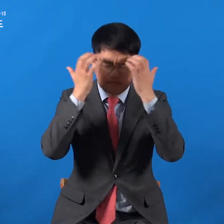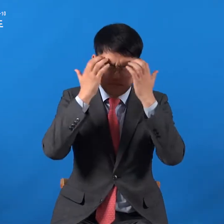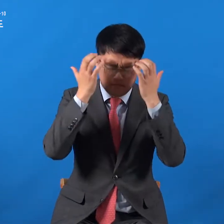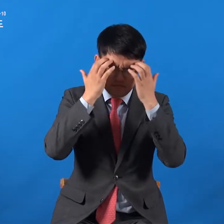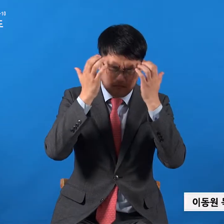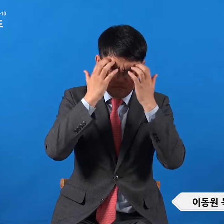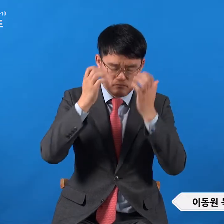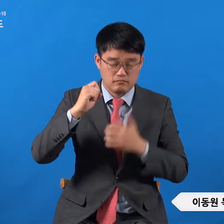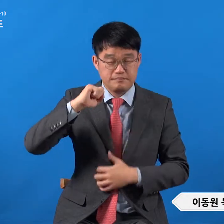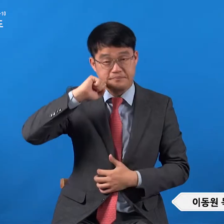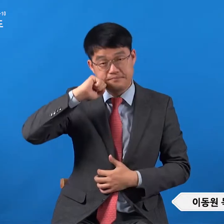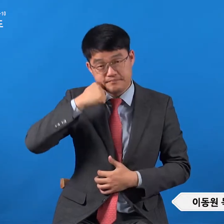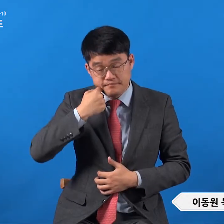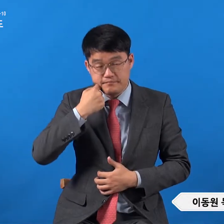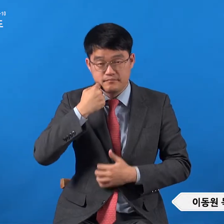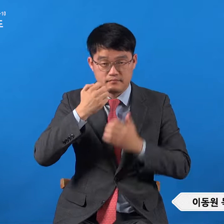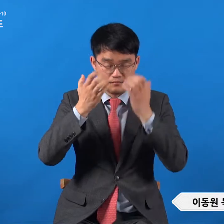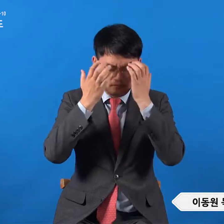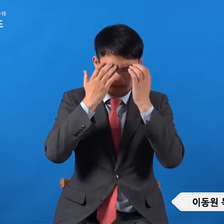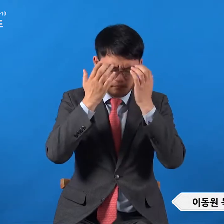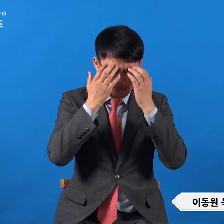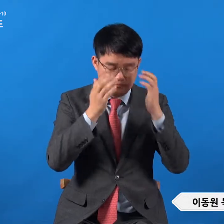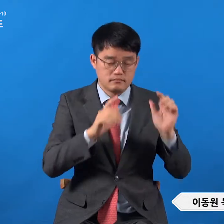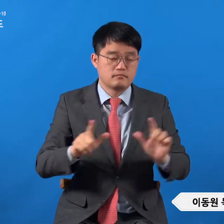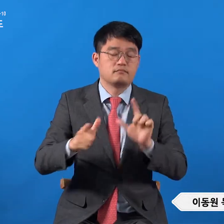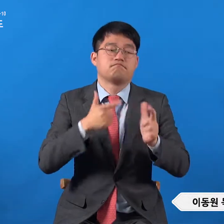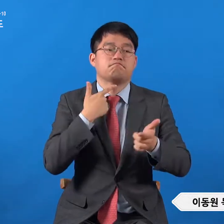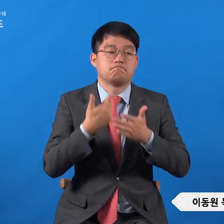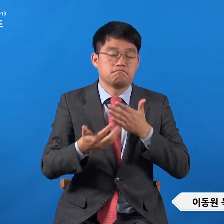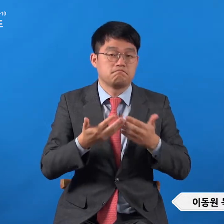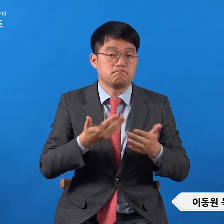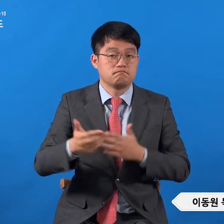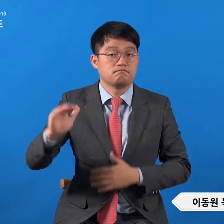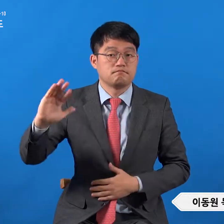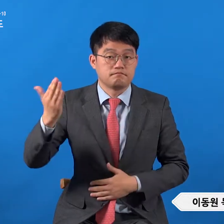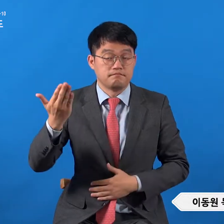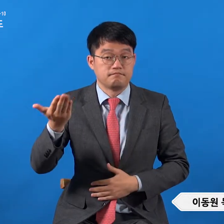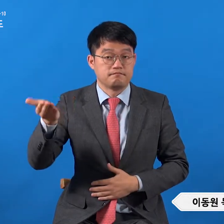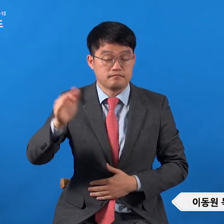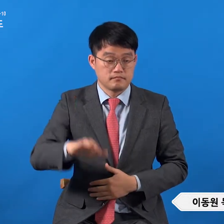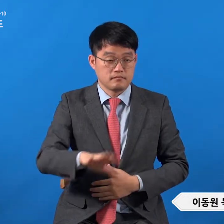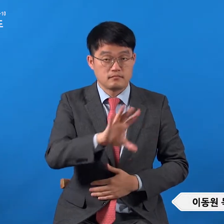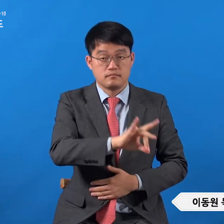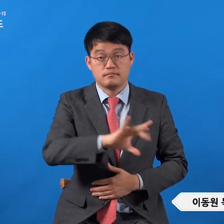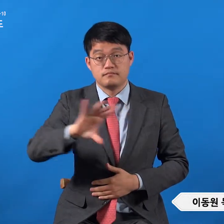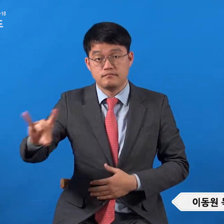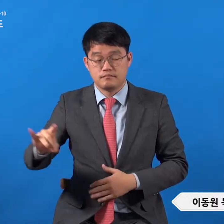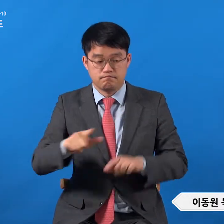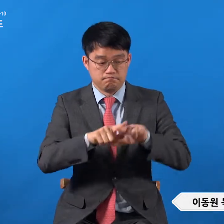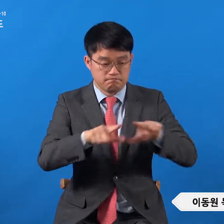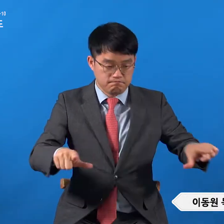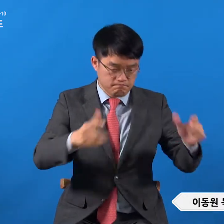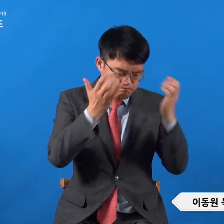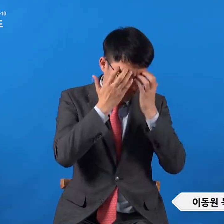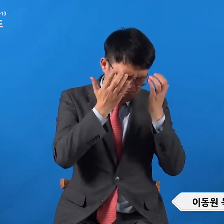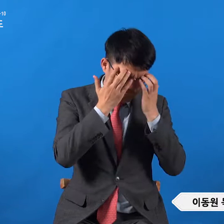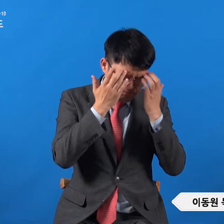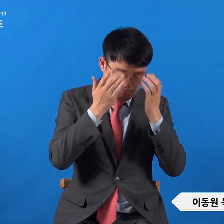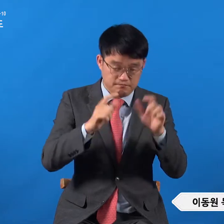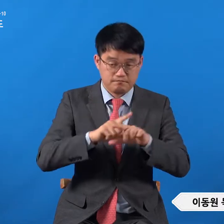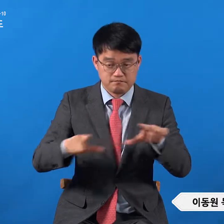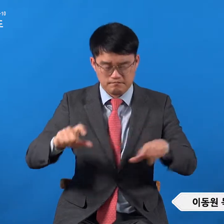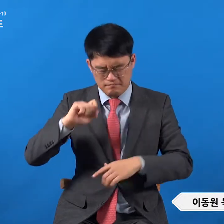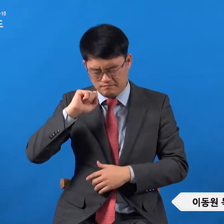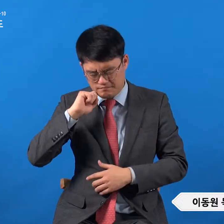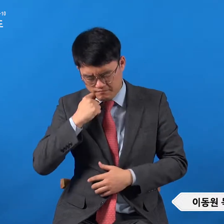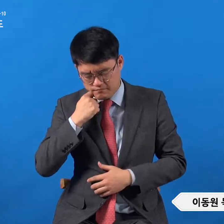고난과 시련, 환난을 통과하게 됩니다. 그러나 때로는 평범한 고난이나 평범한